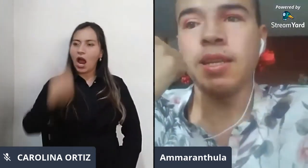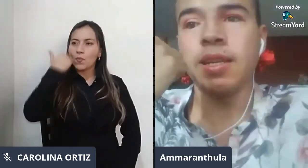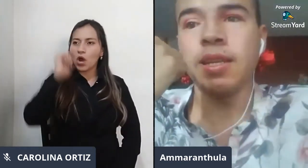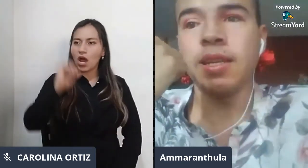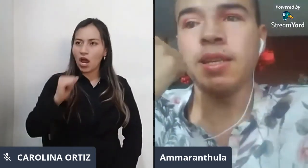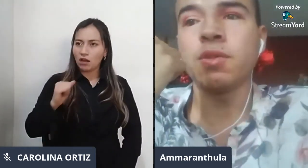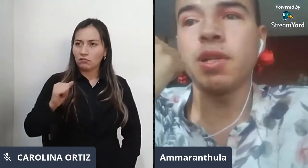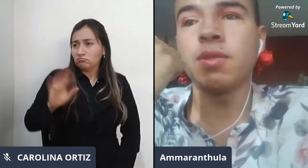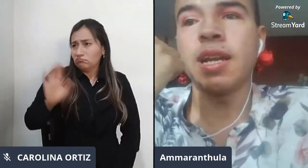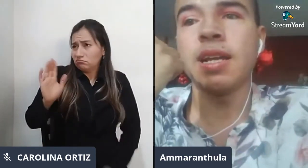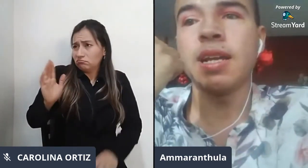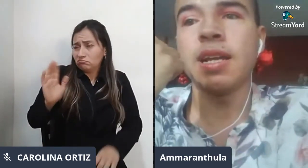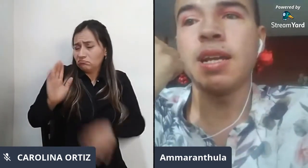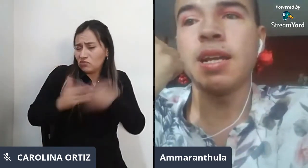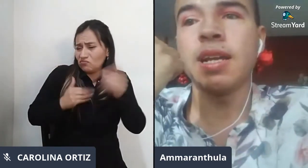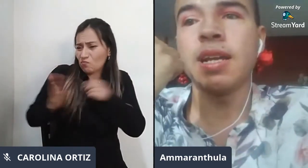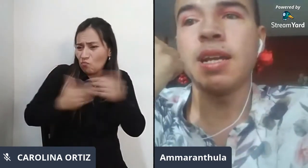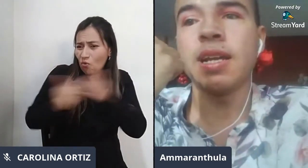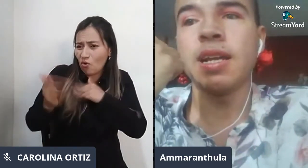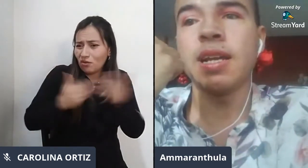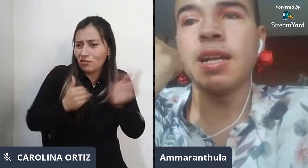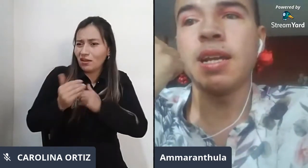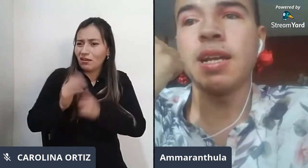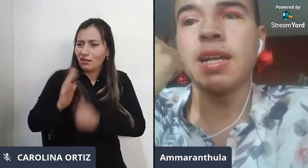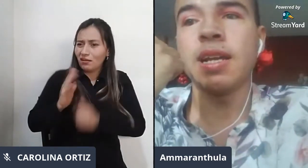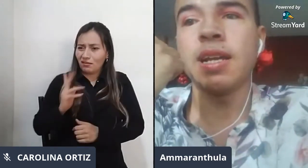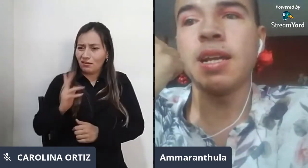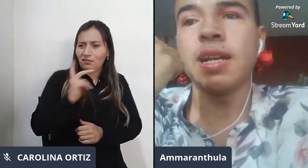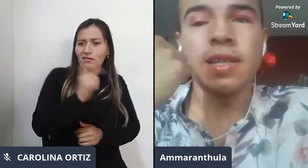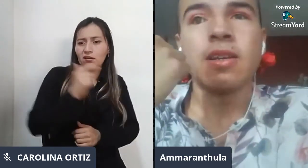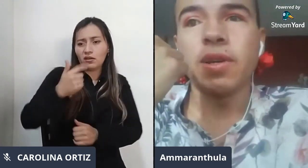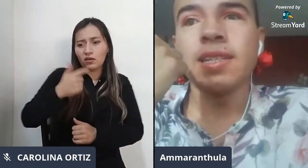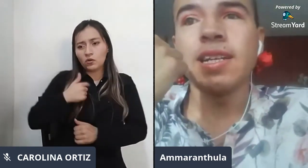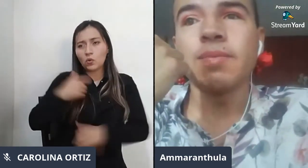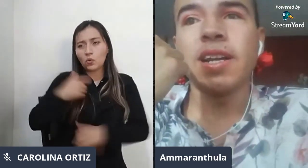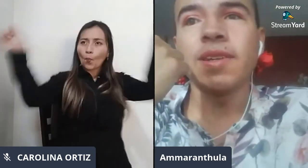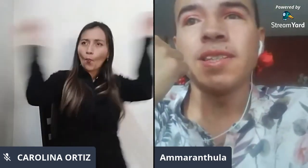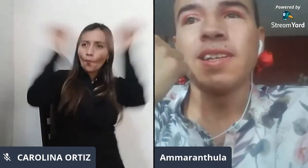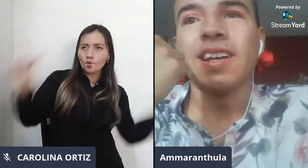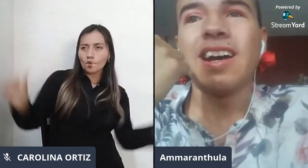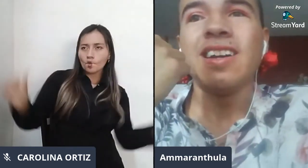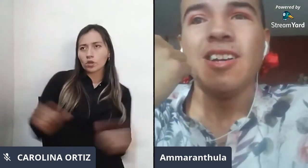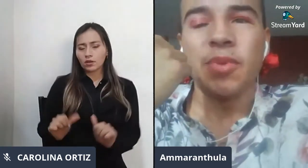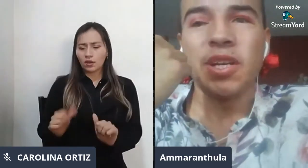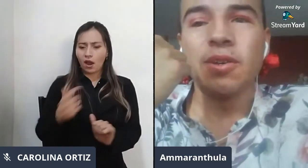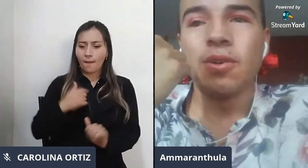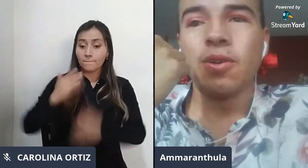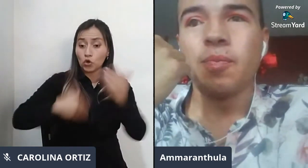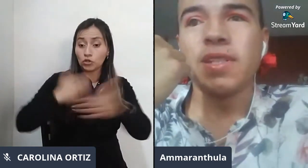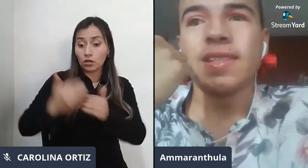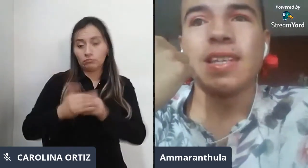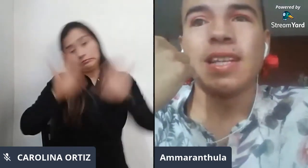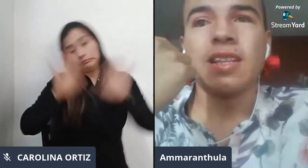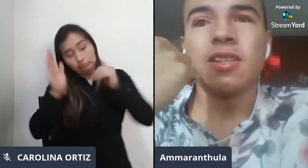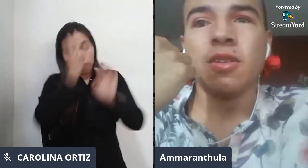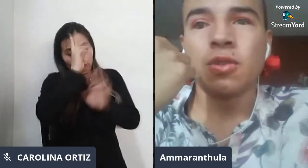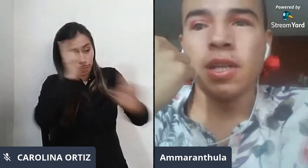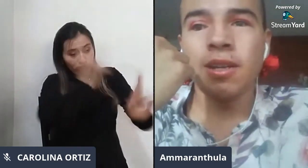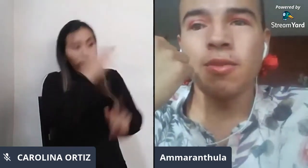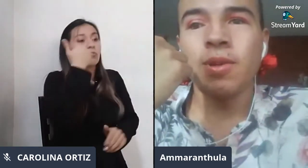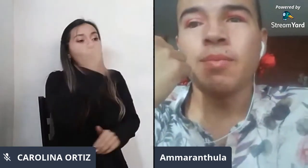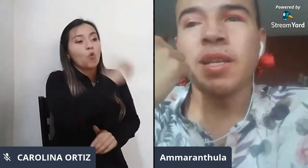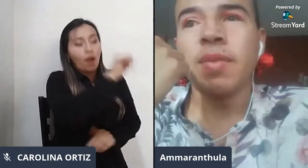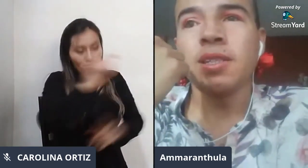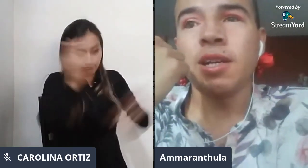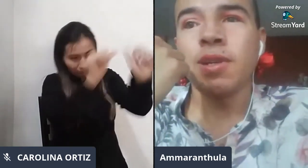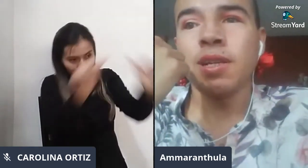no me interesó tampoco construir un tránsito de una nena Barbie, ¿sí? Con el respeto de las nenas Barbies, pero